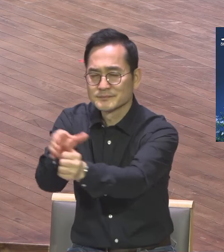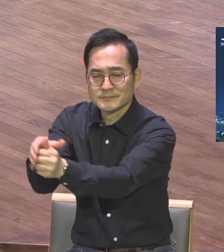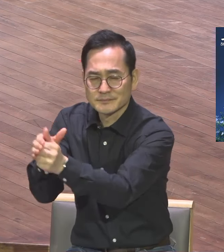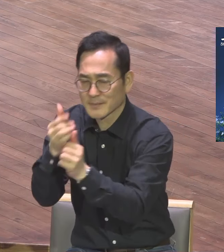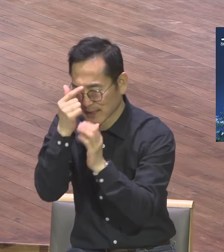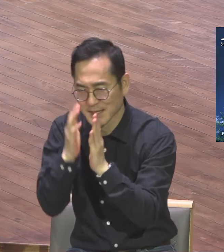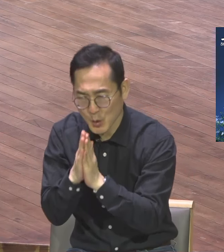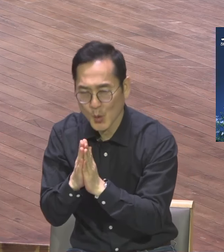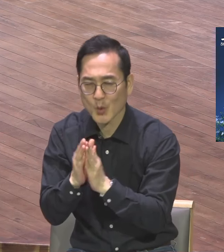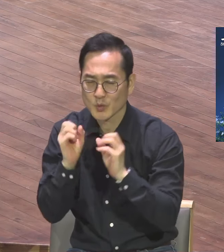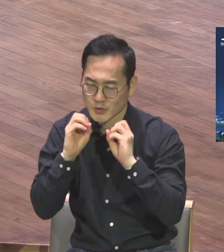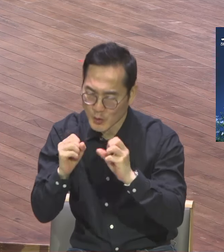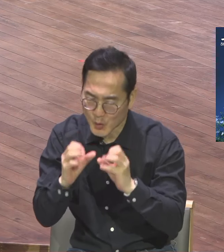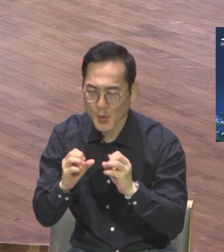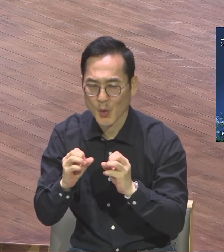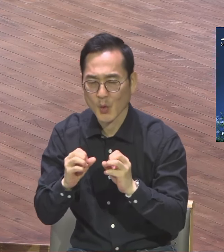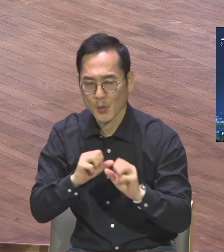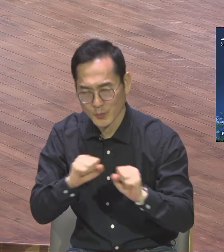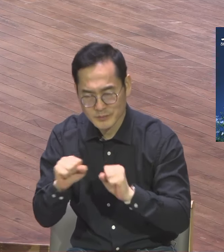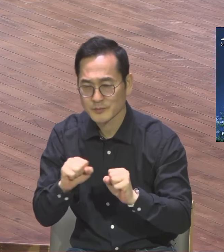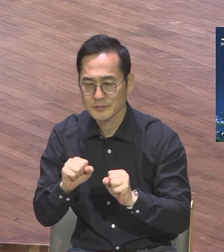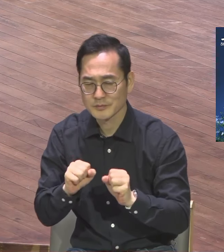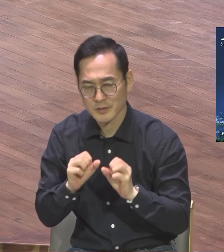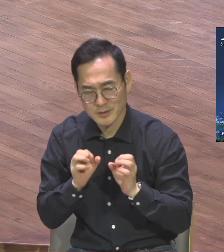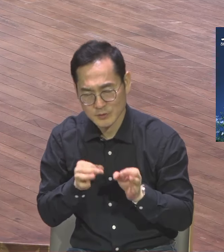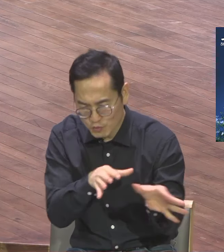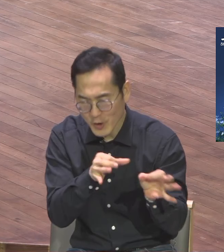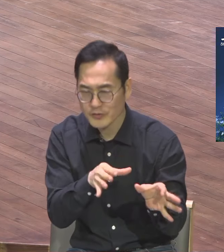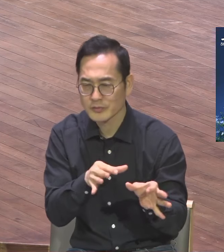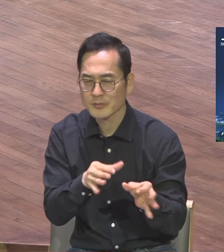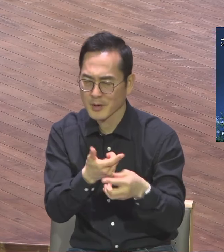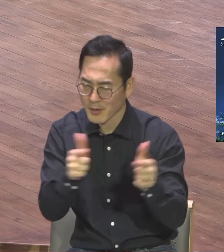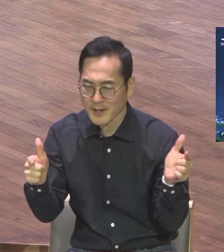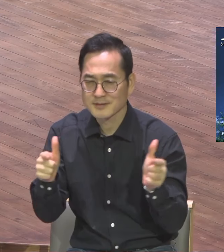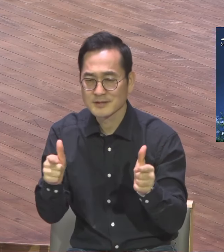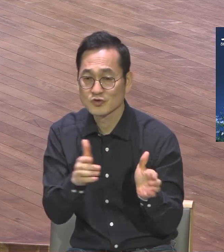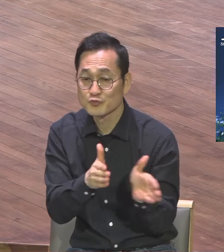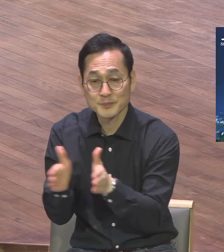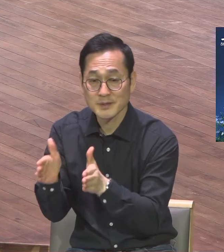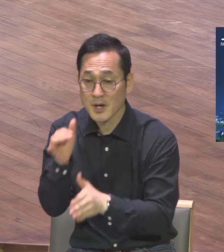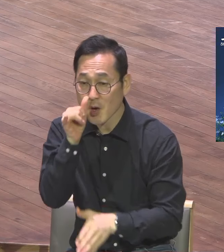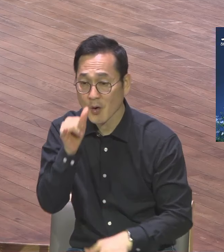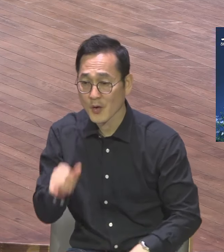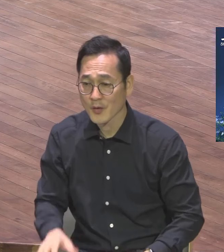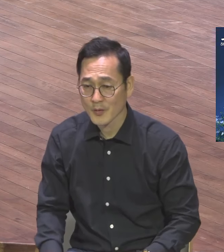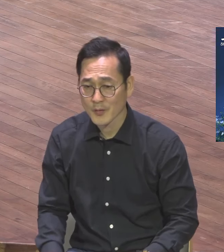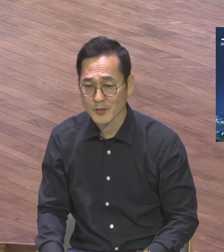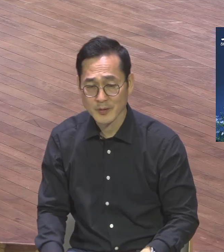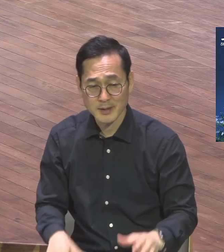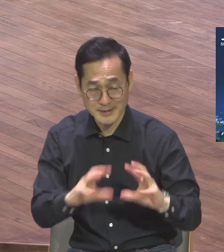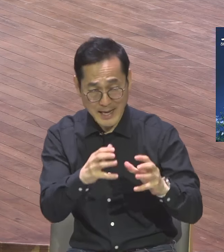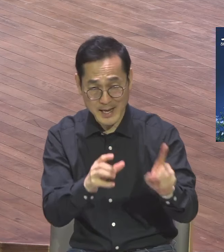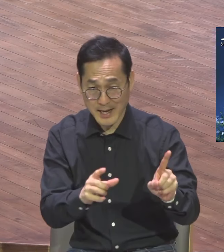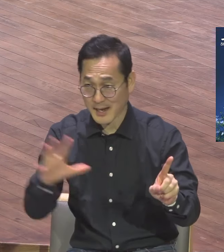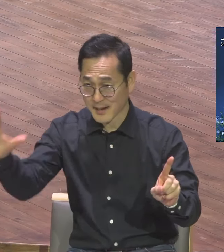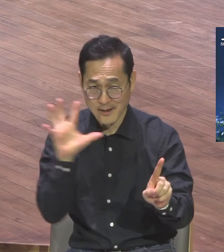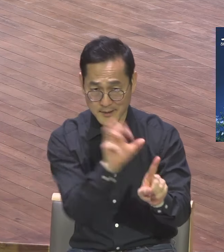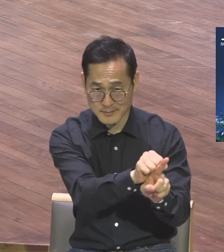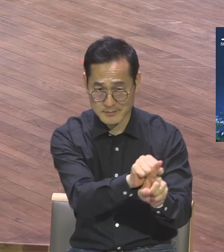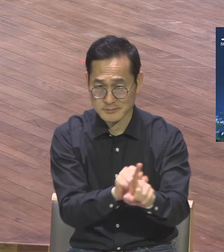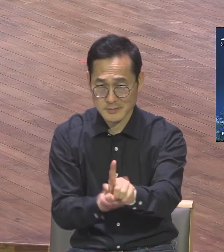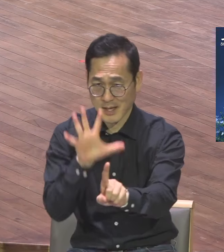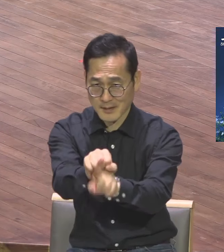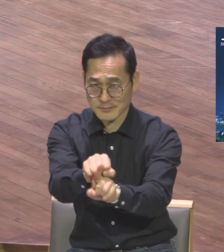나라를 뽑아가지고 그걸 가지고 기도하고 있는 이 자체가 놀라운 거예요. 한